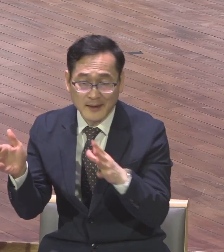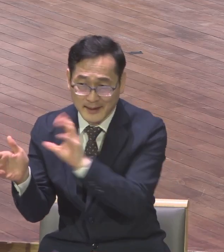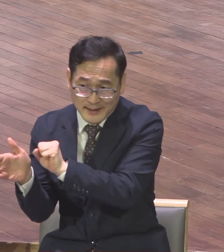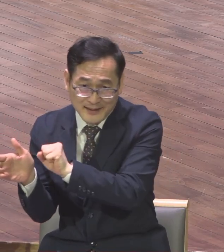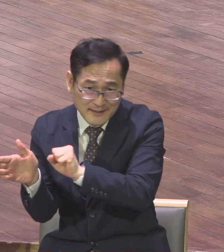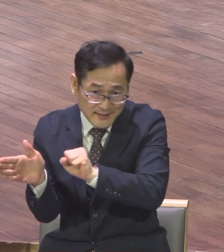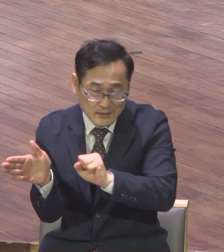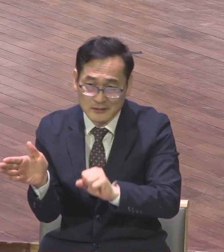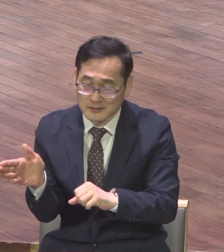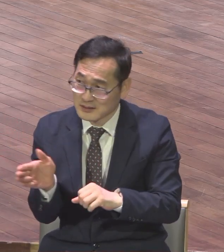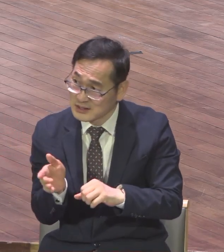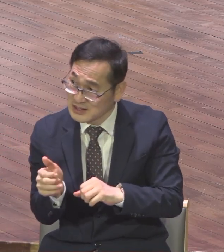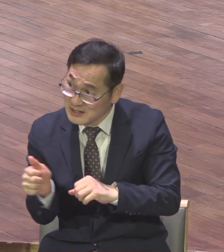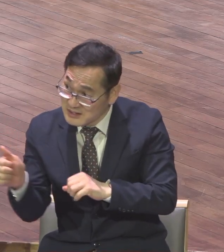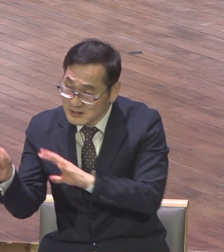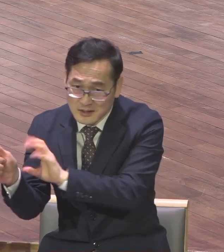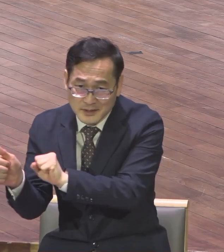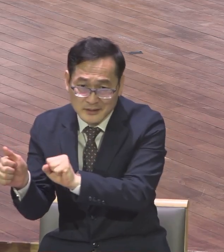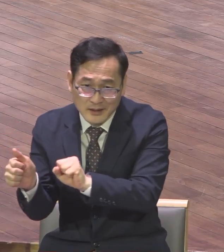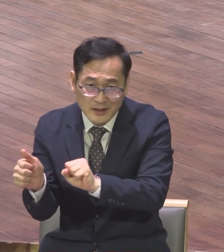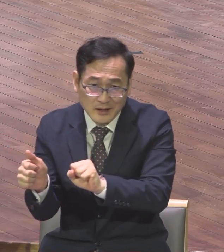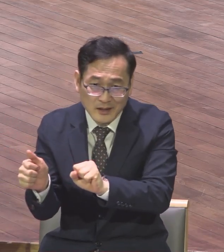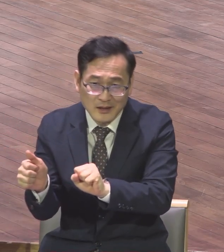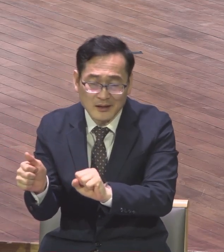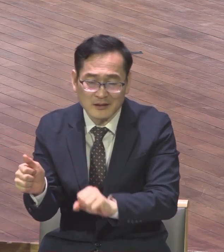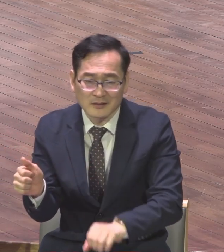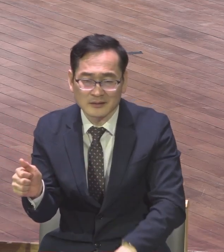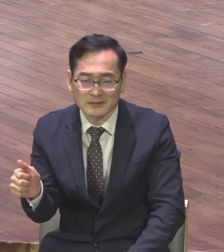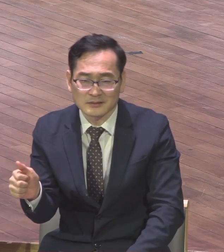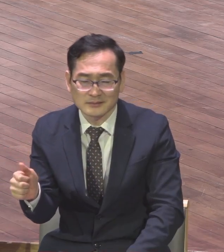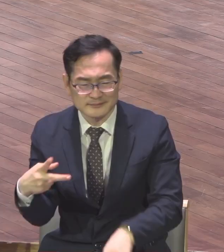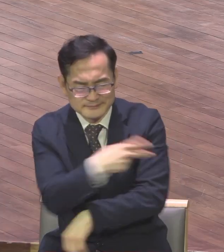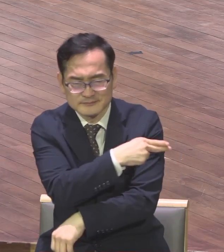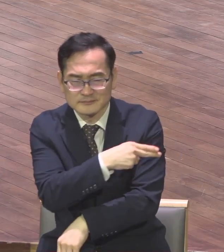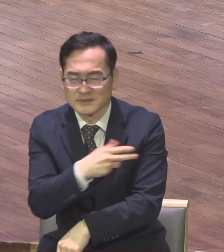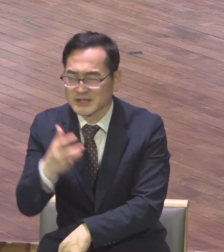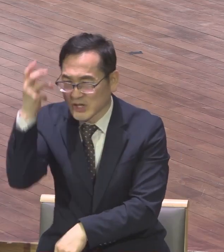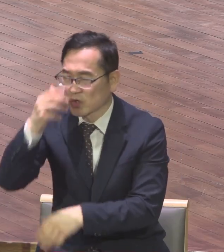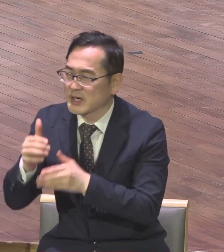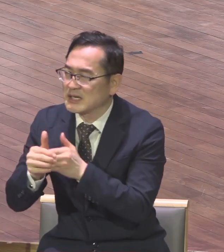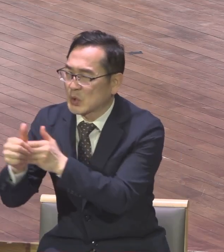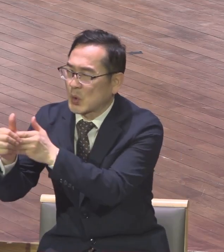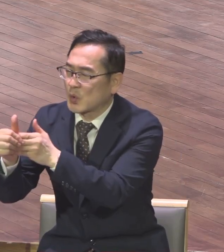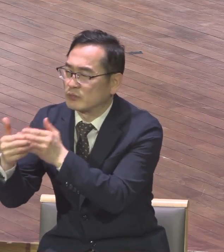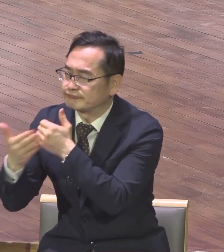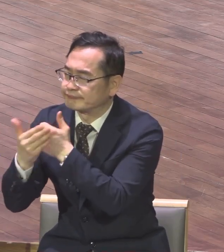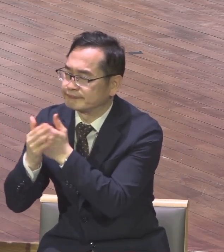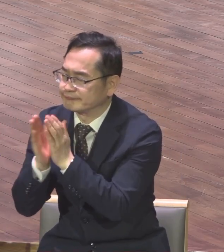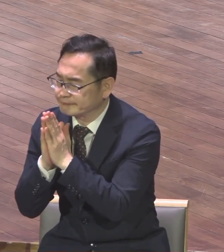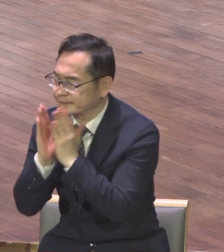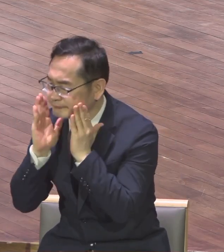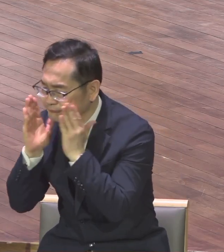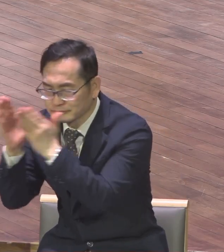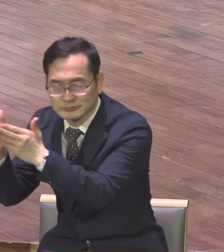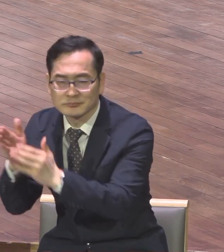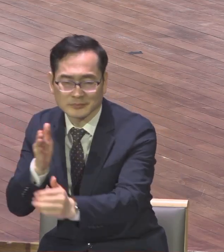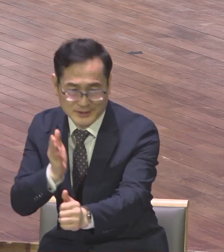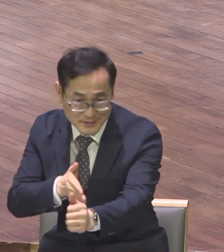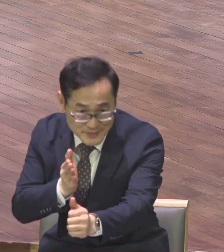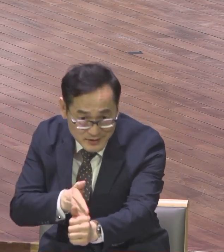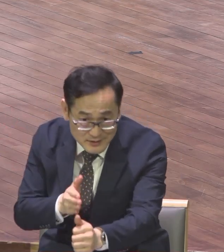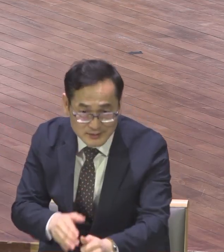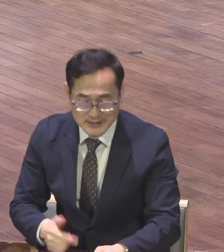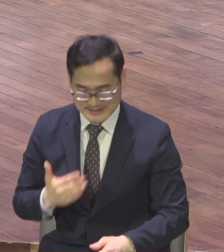여러분 어떤 모임을 가지든지 성령 인도 받으시기 바랍니다. 성령이 말하는 대로 하시기 바랍니다. 내 기분, 내 감정,